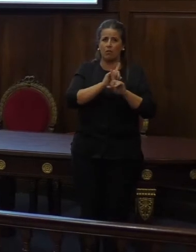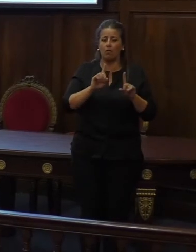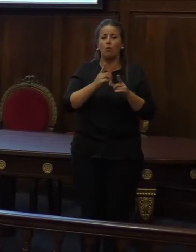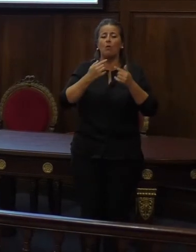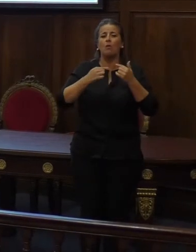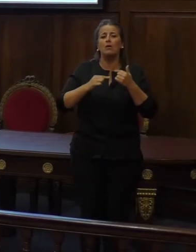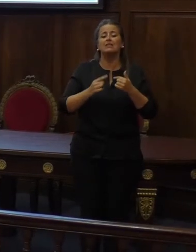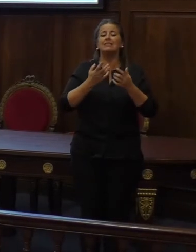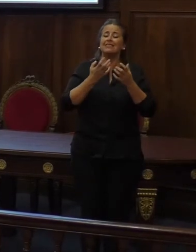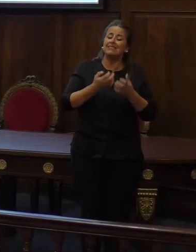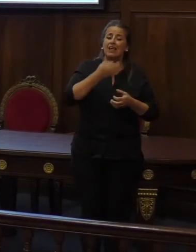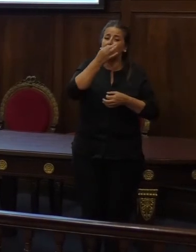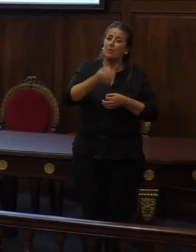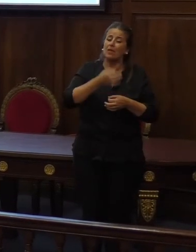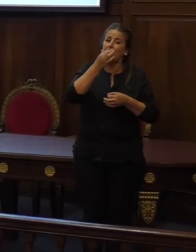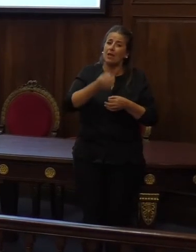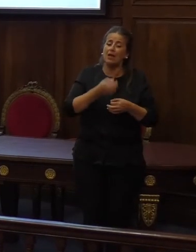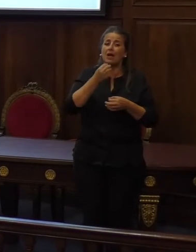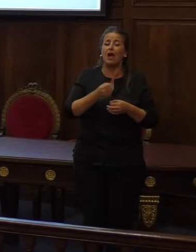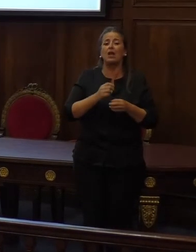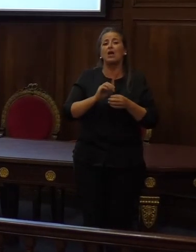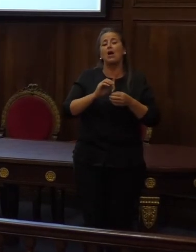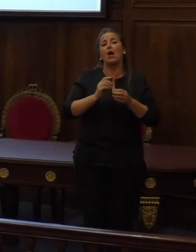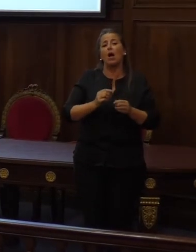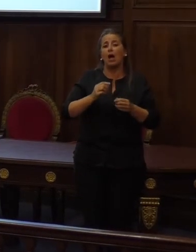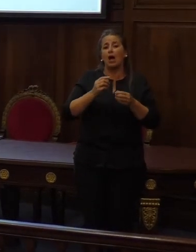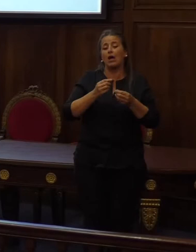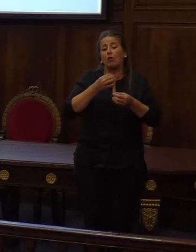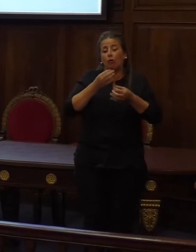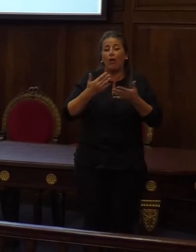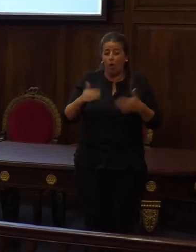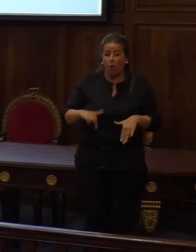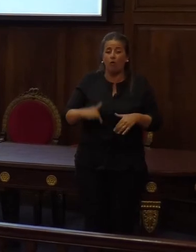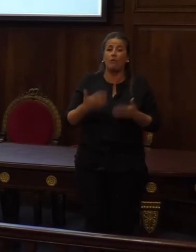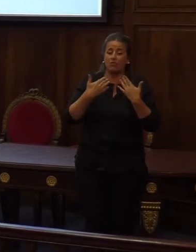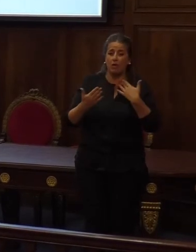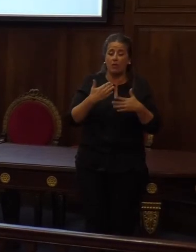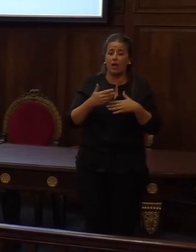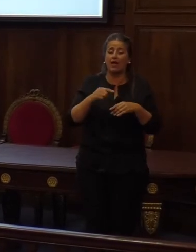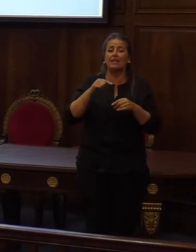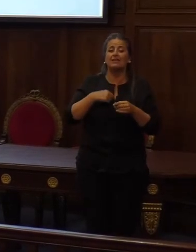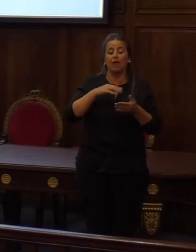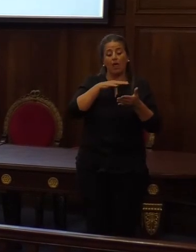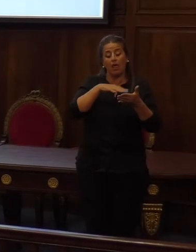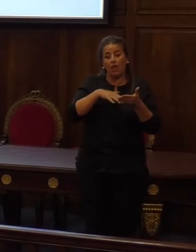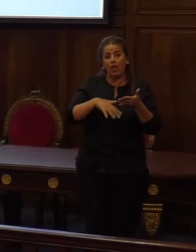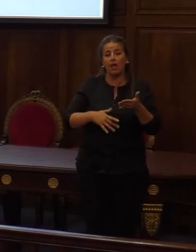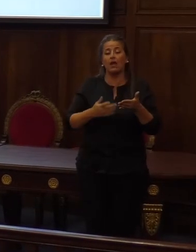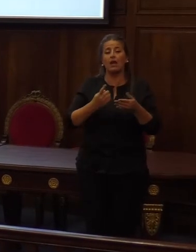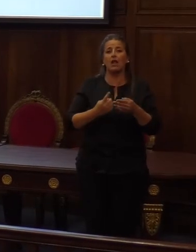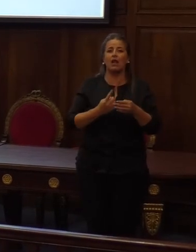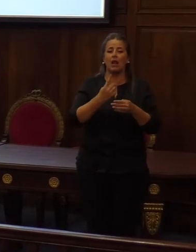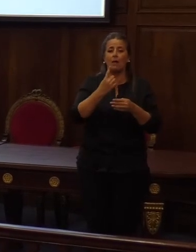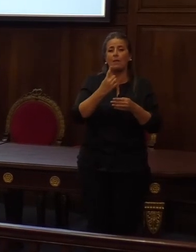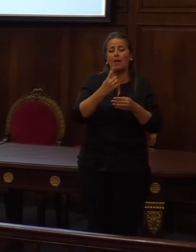quisiera hacer alguna referencia al contexto y además leer la